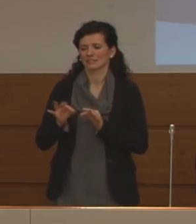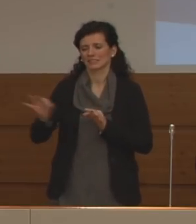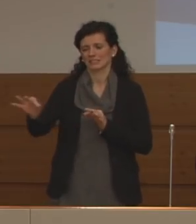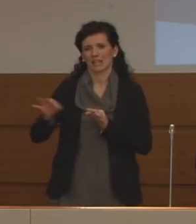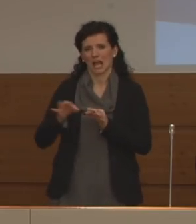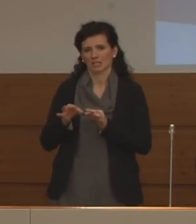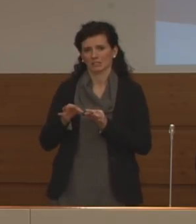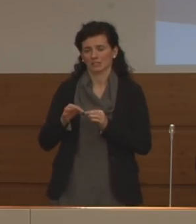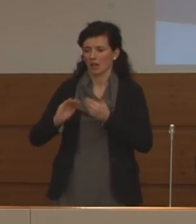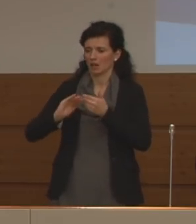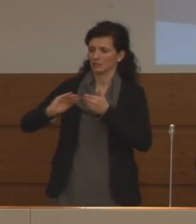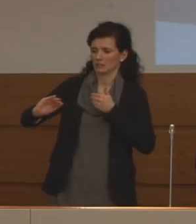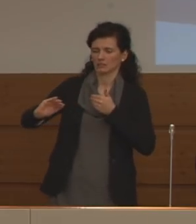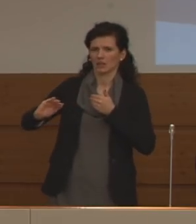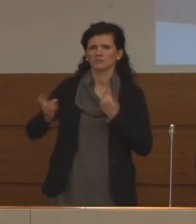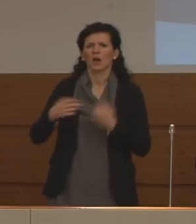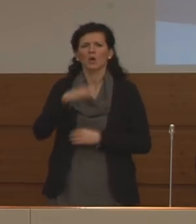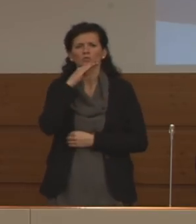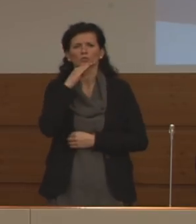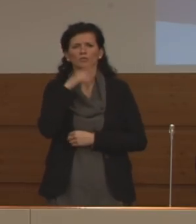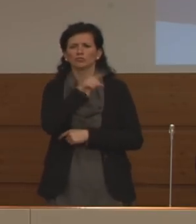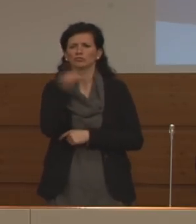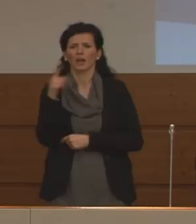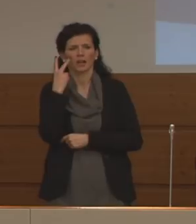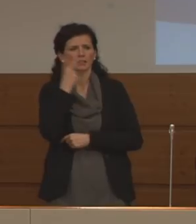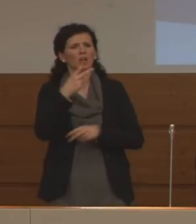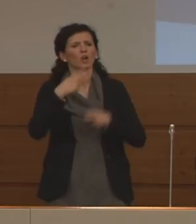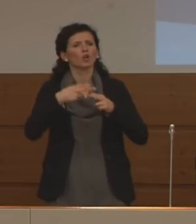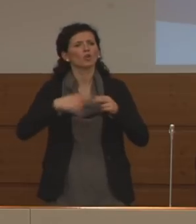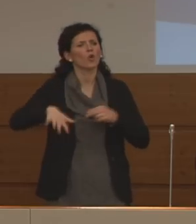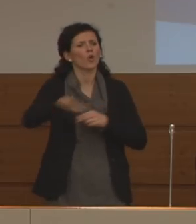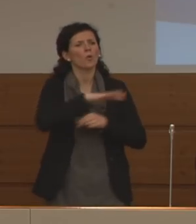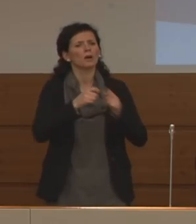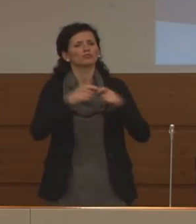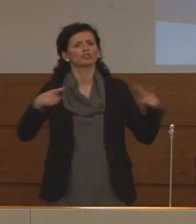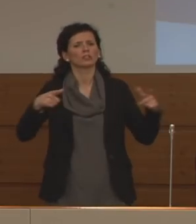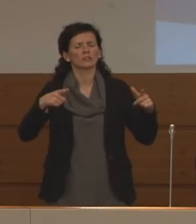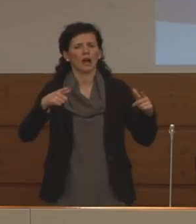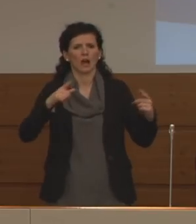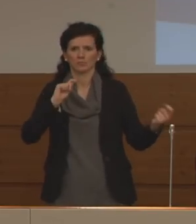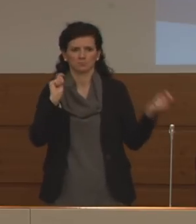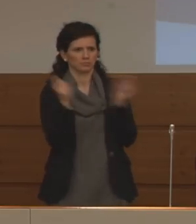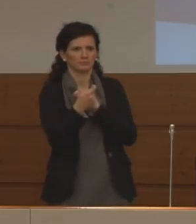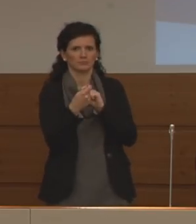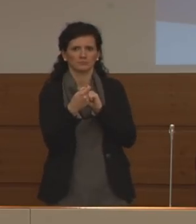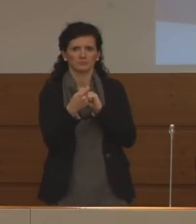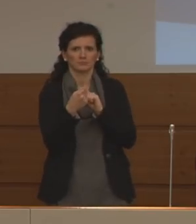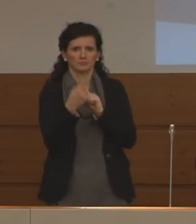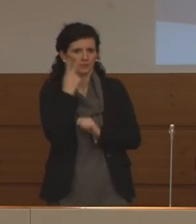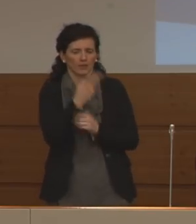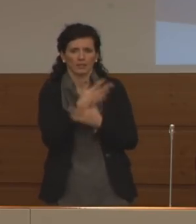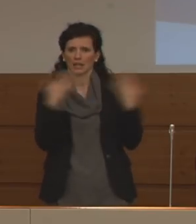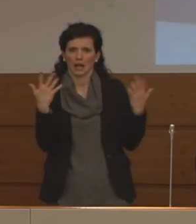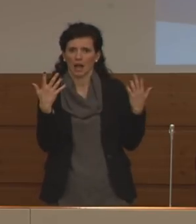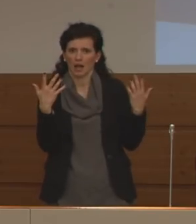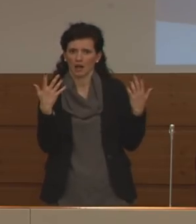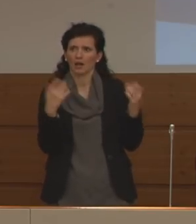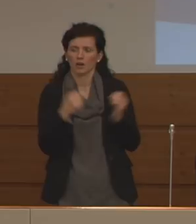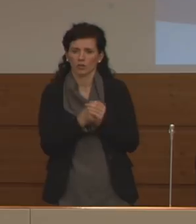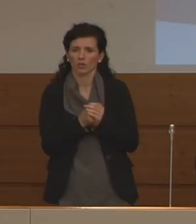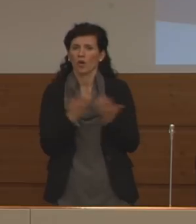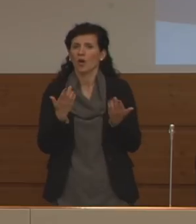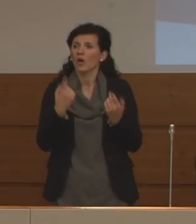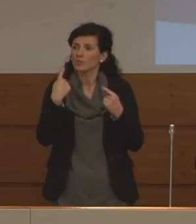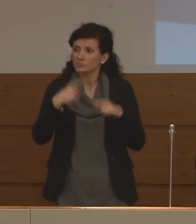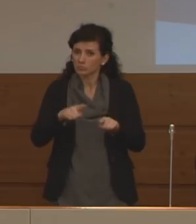andare in giro per roma per vedere com'è cambiato il volto di questa città ed è anche una prova di